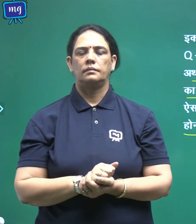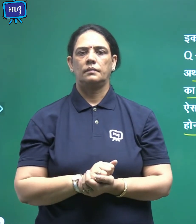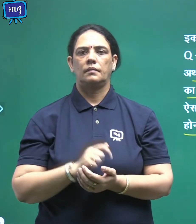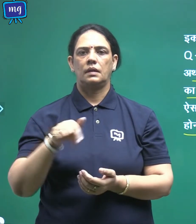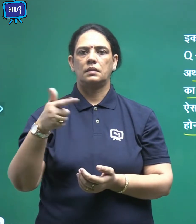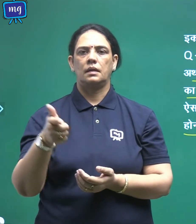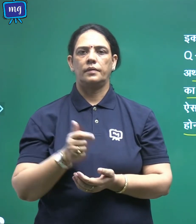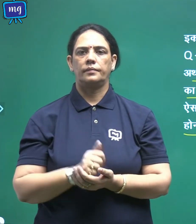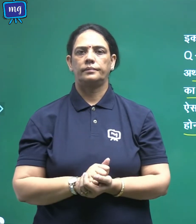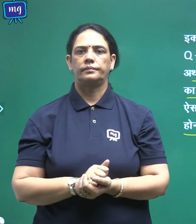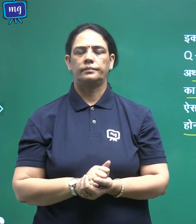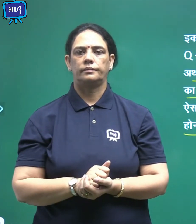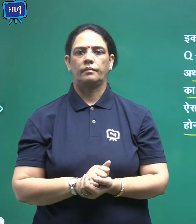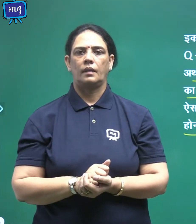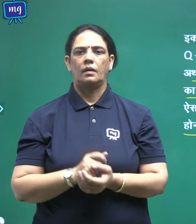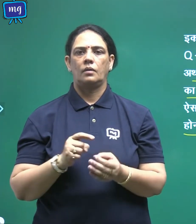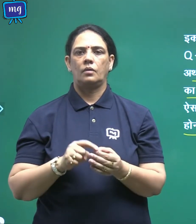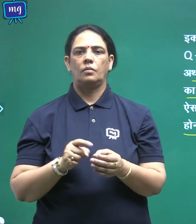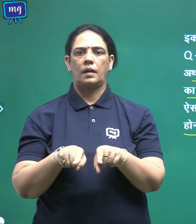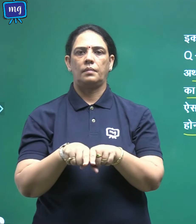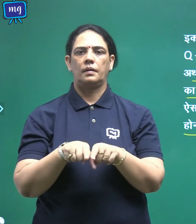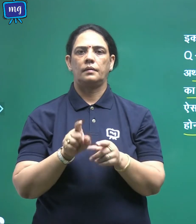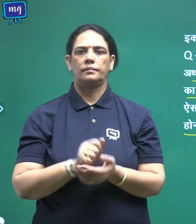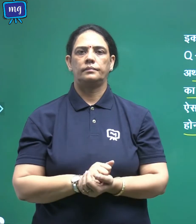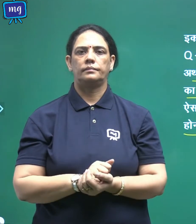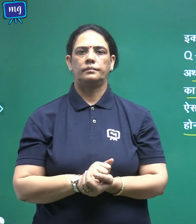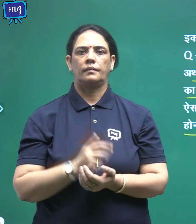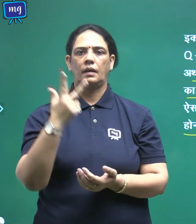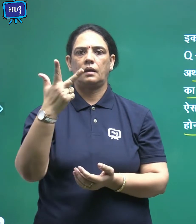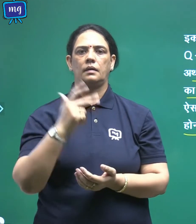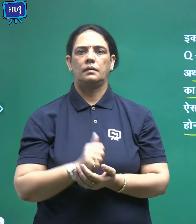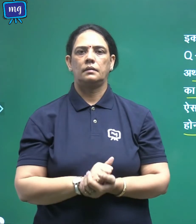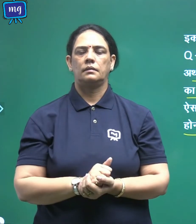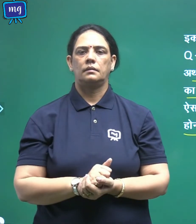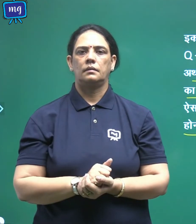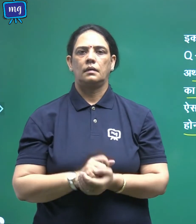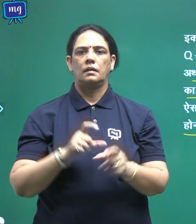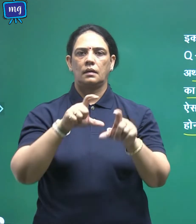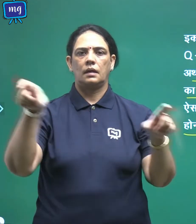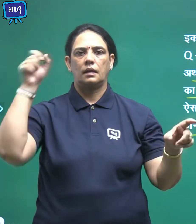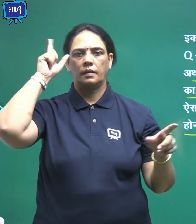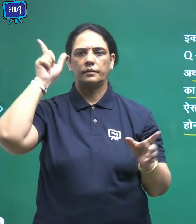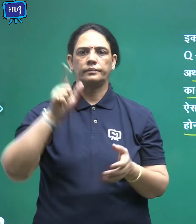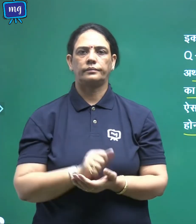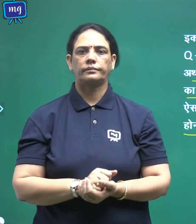अतः क्यों बराबर 8। समझ आ गया।